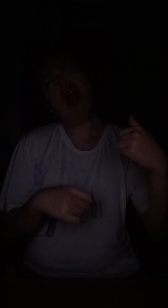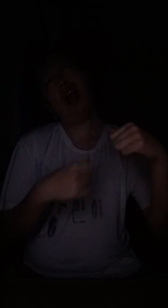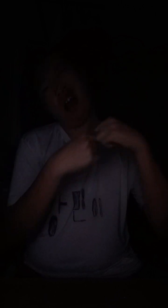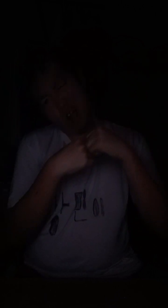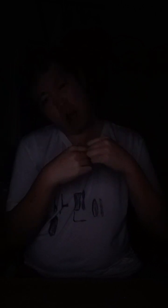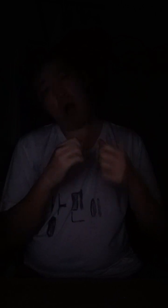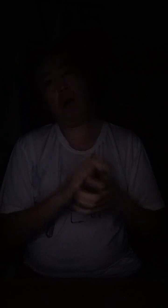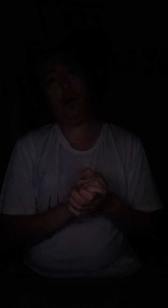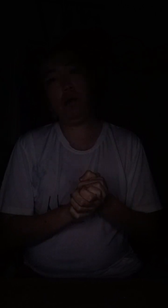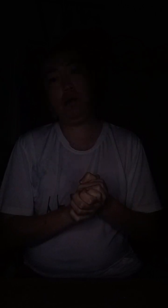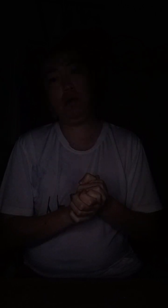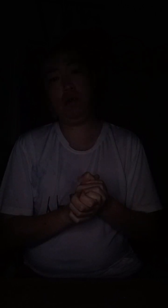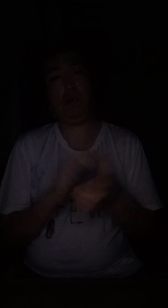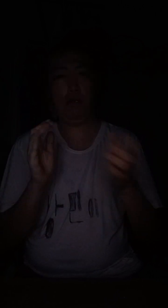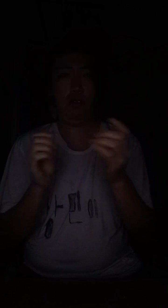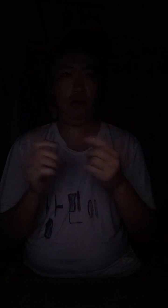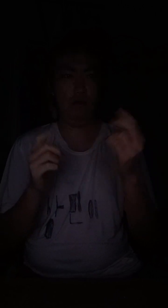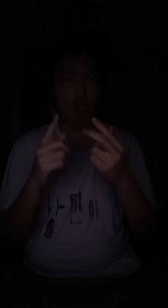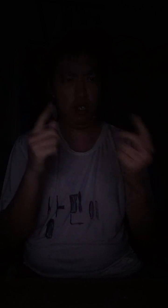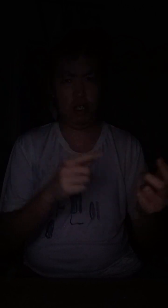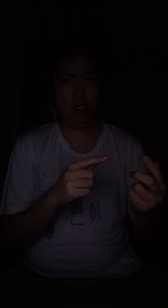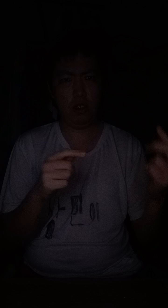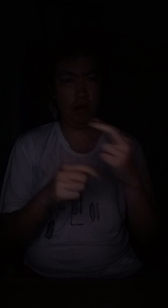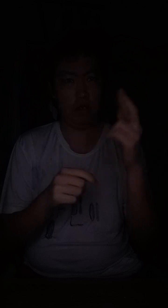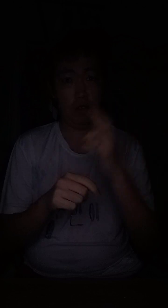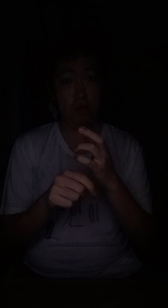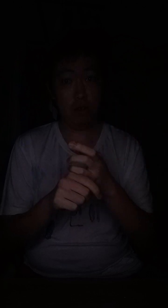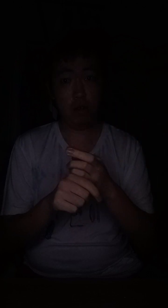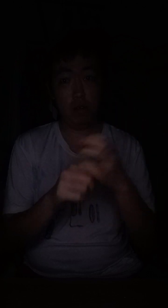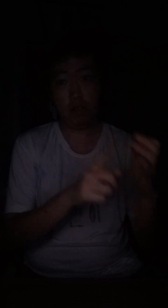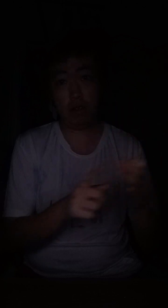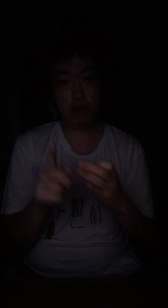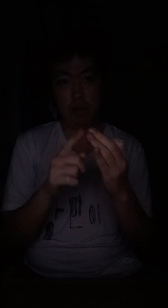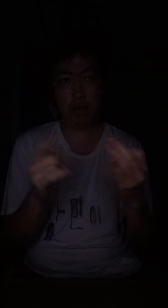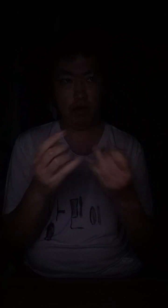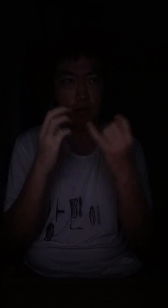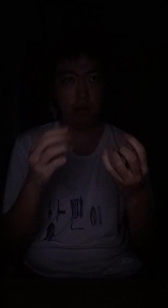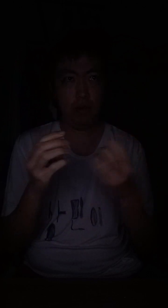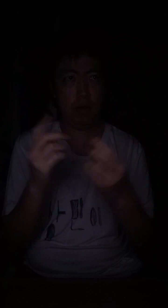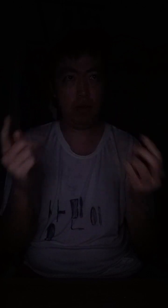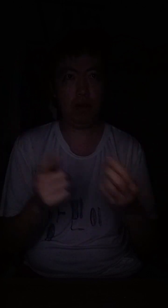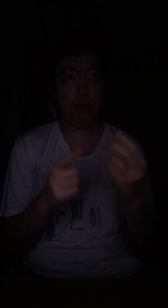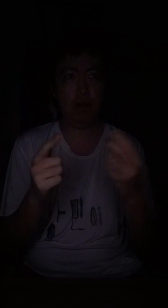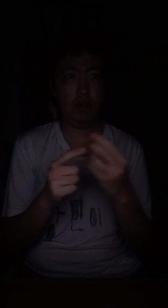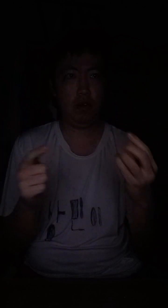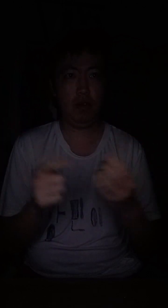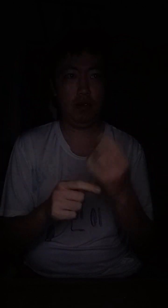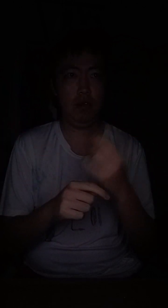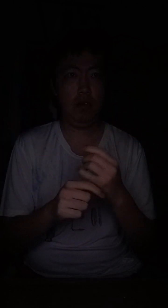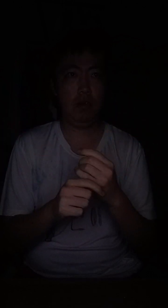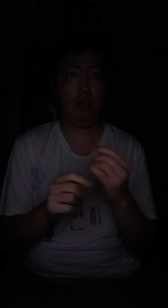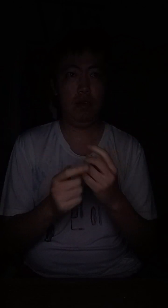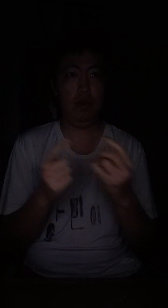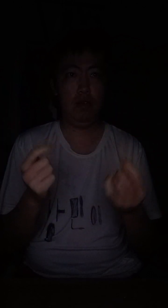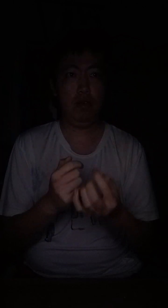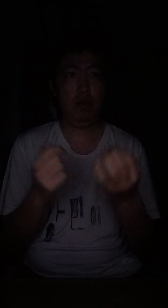살해됐습니다. 여성에게 자꾸 무시를 당해 범죄를 저질렀다는 게 범죄 동기였는데 수사기관은 범인을 조현병 환자로